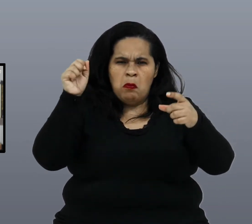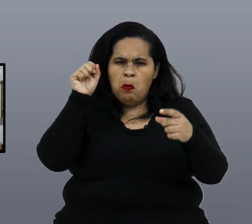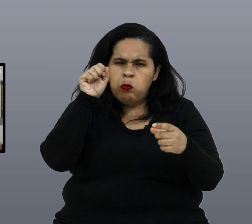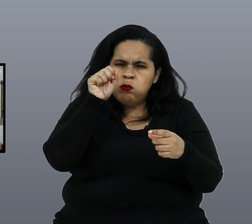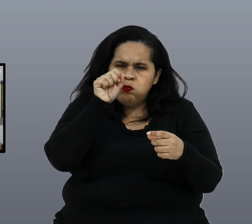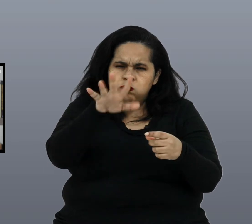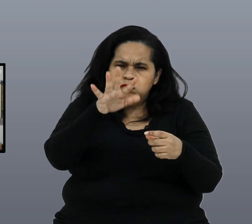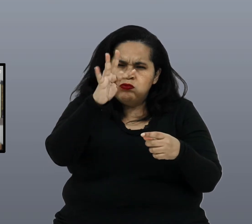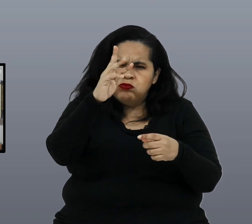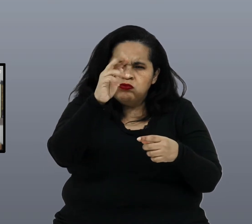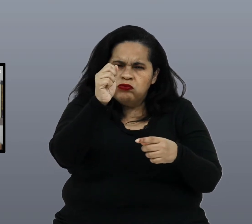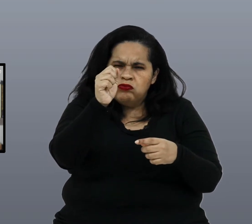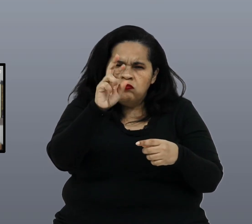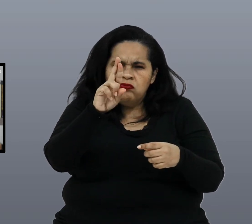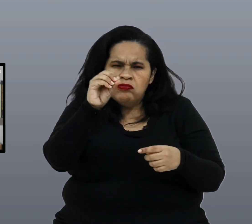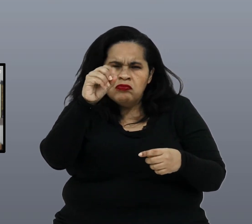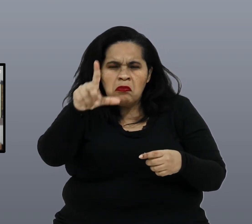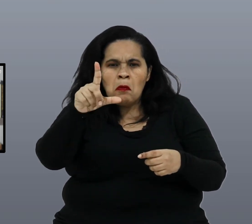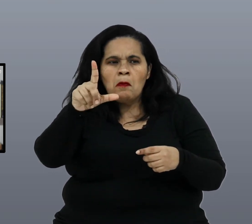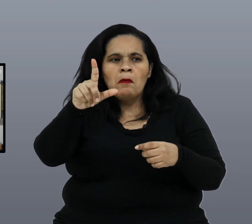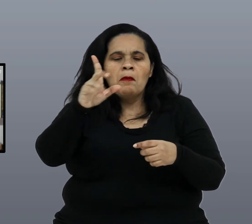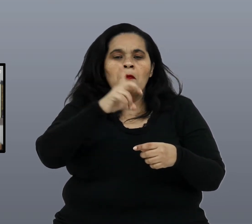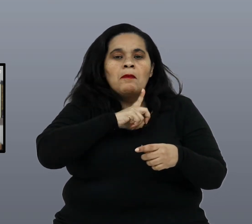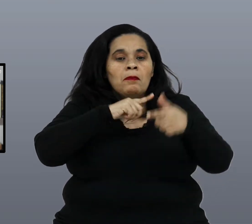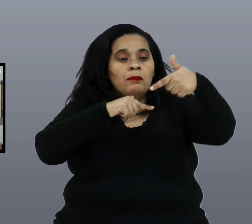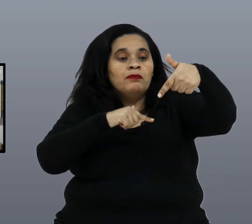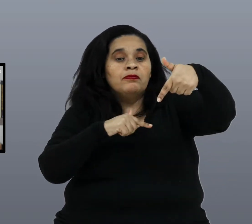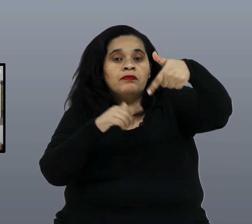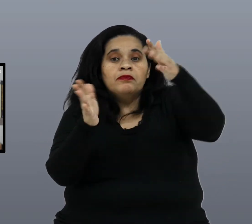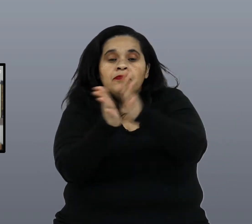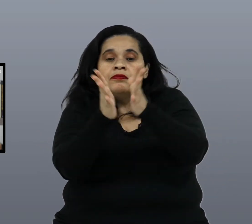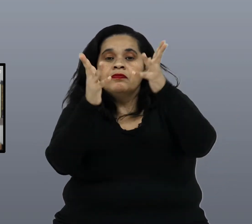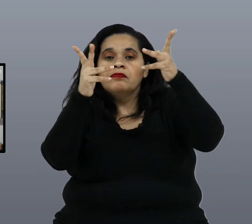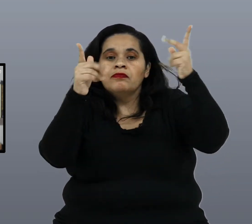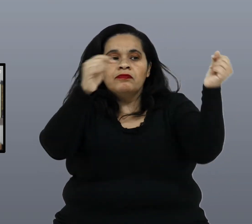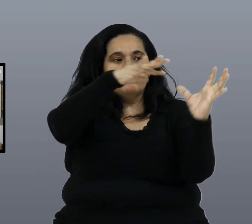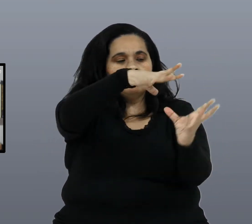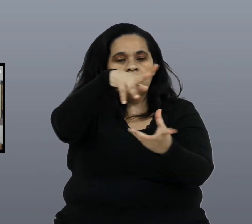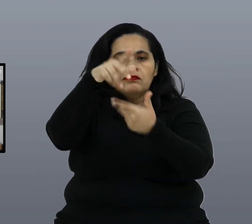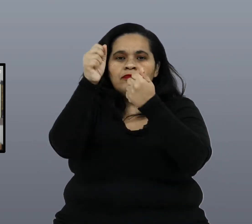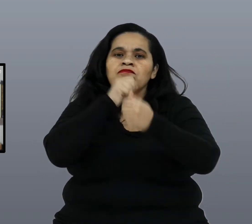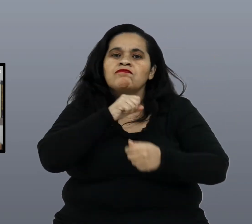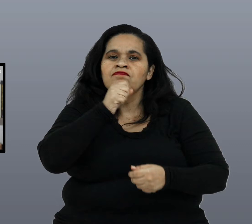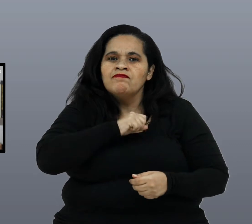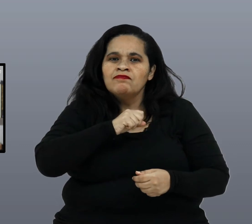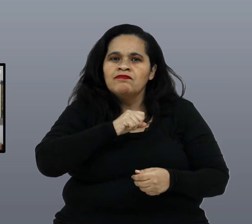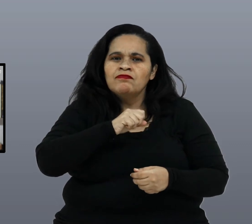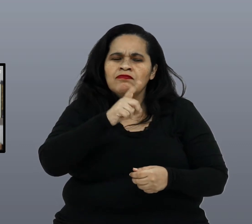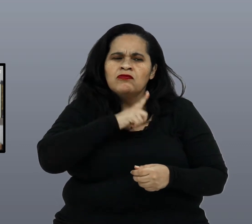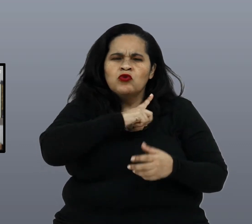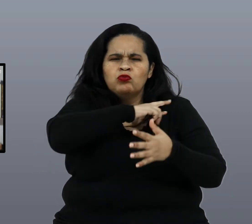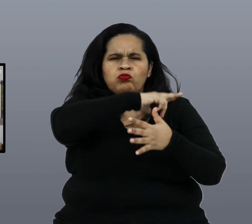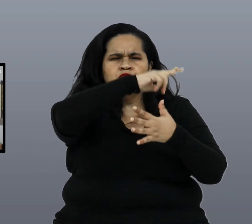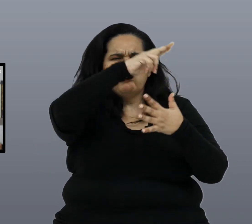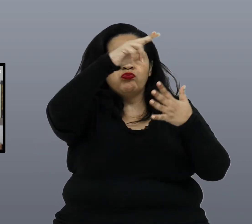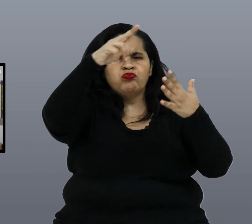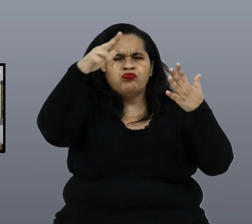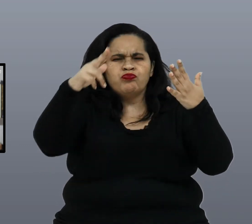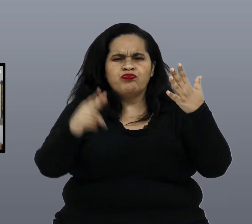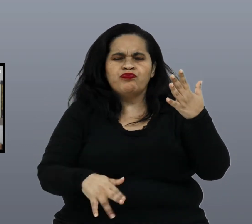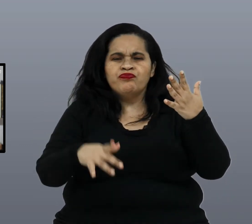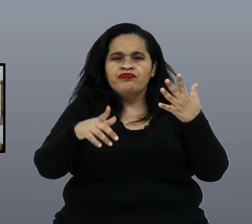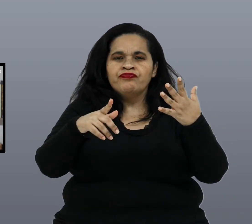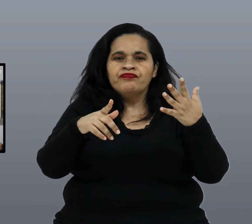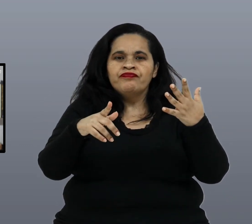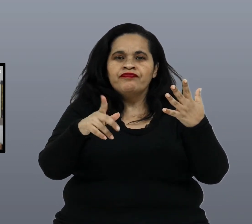das 7 maravilhas do mundo antigo. Então ele fez uma série de conquistas e deixou o seu